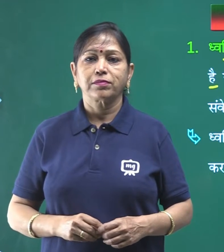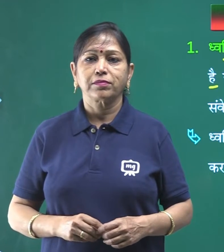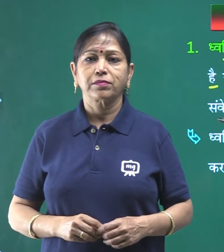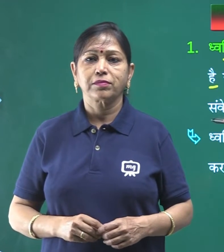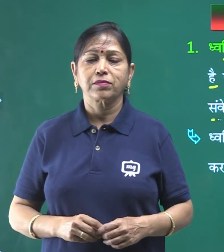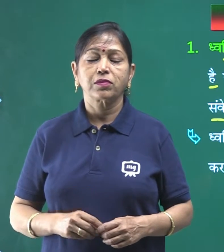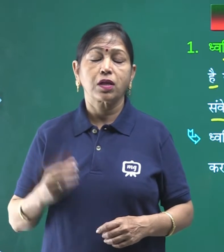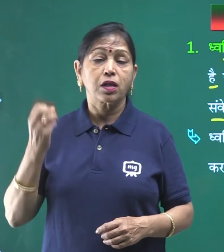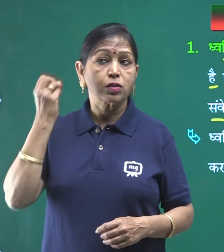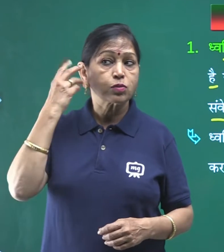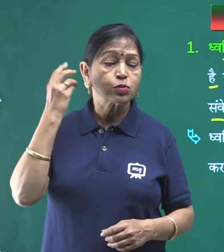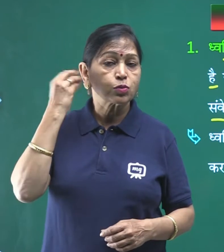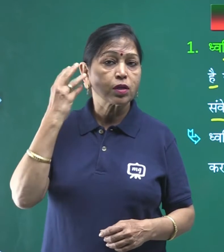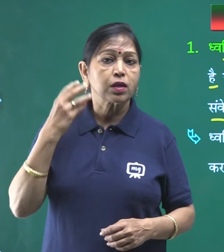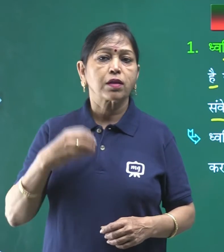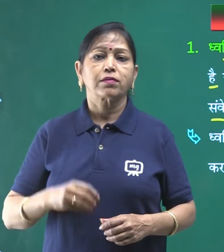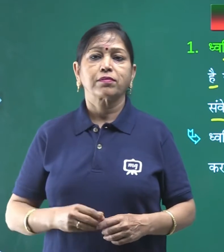श्रवण का संवेदन